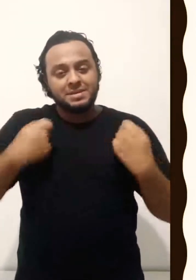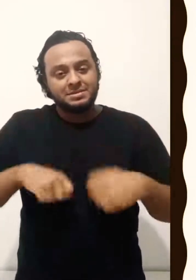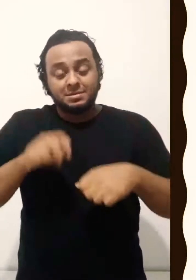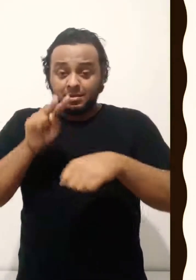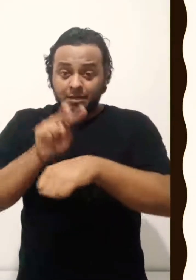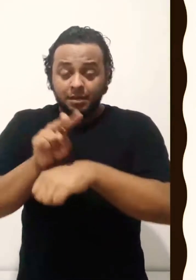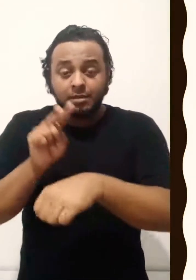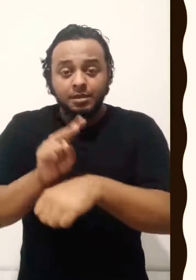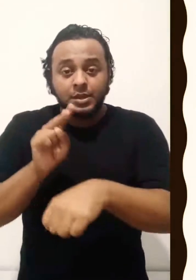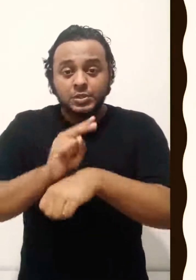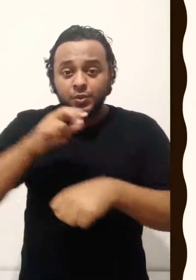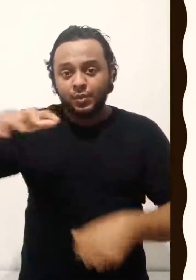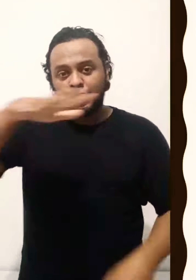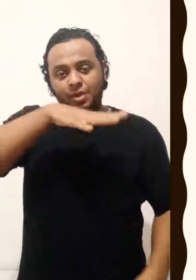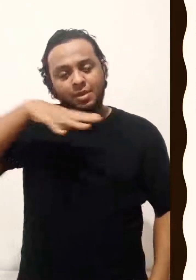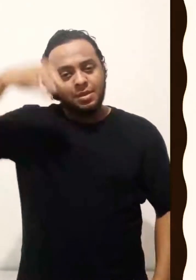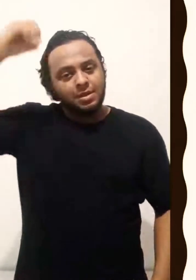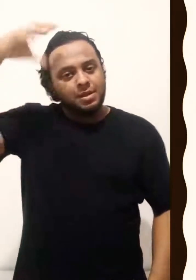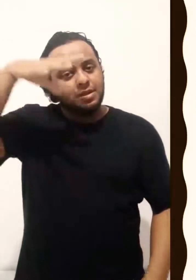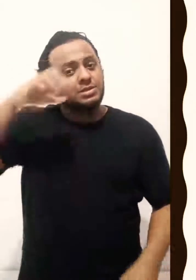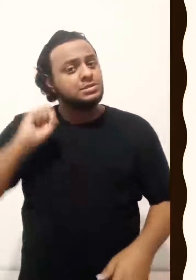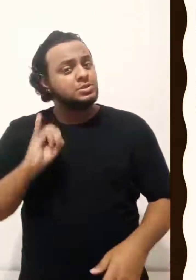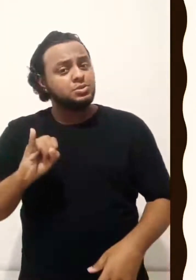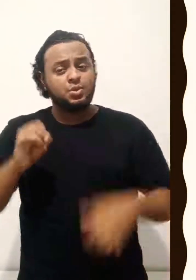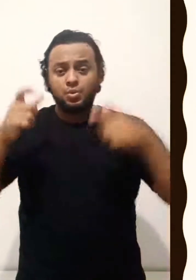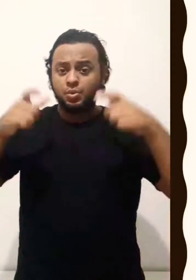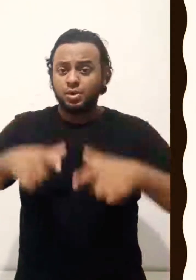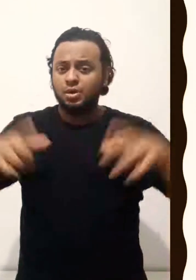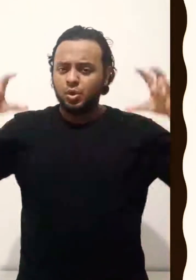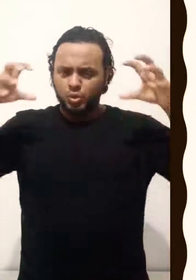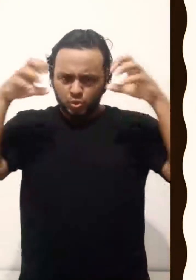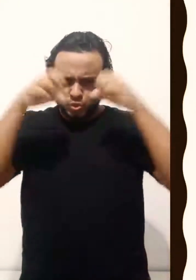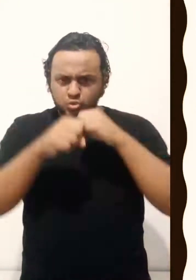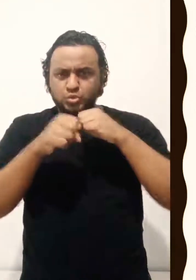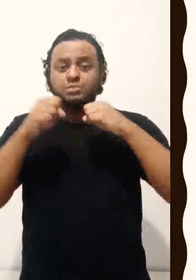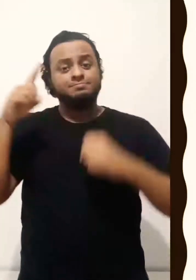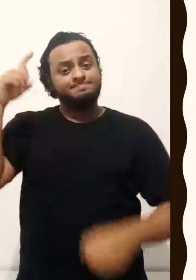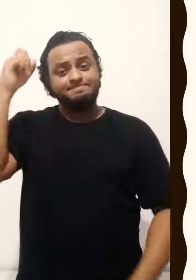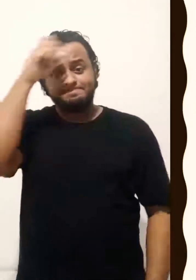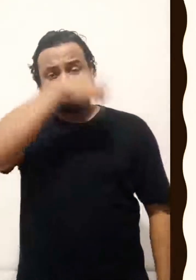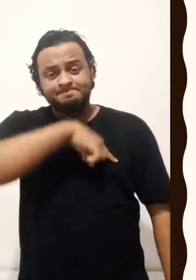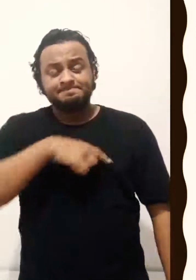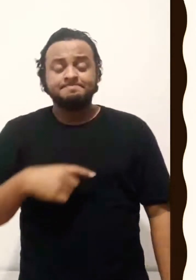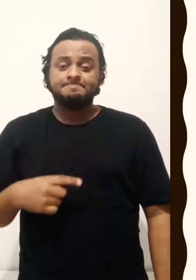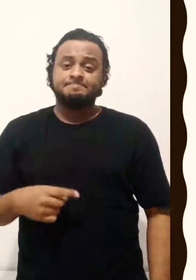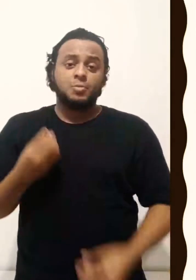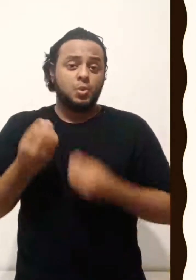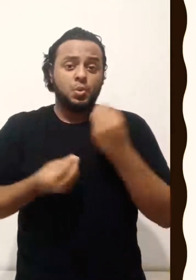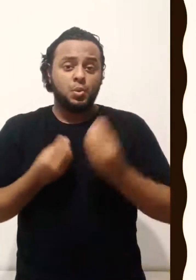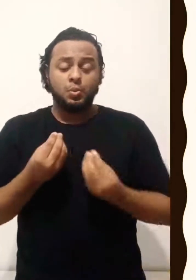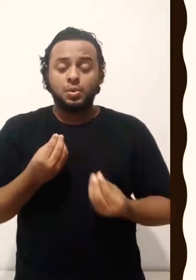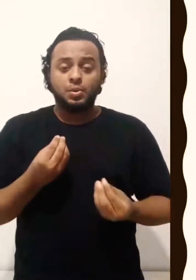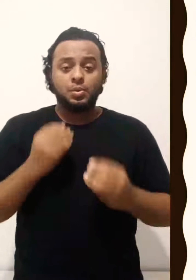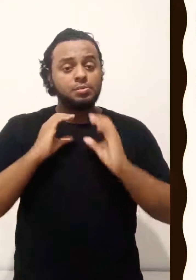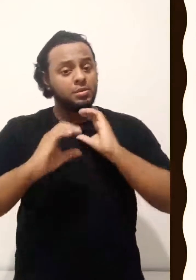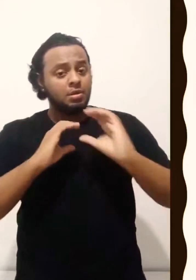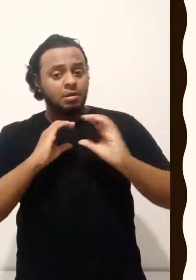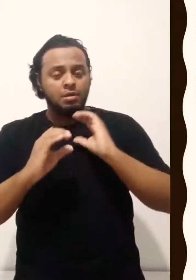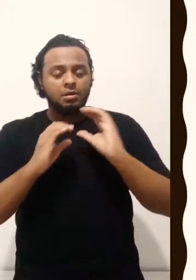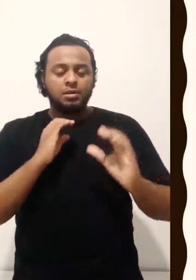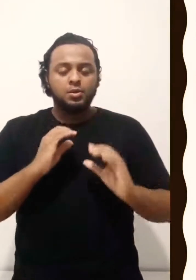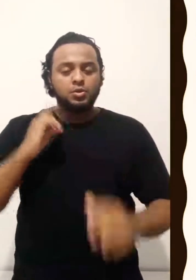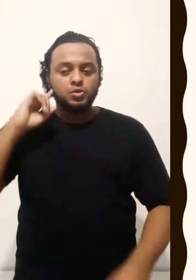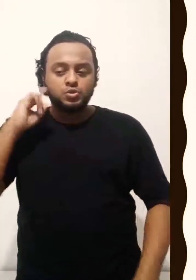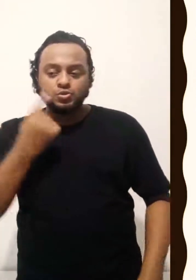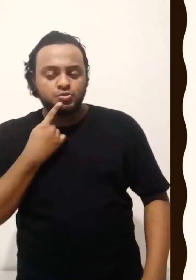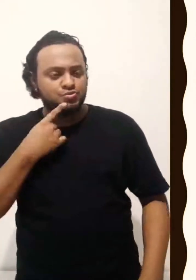o ambiente precisa estar claro, se for um ambiente escuro, você terá mais dificuldade para fazer essa leitura,